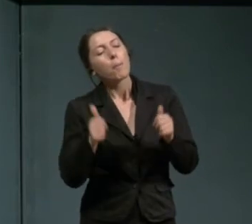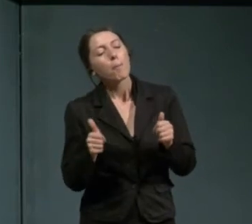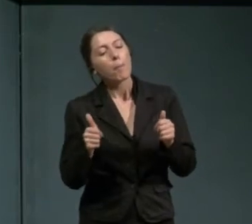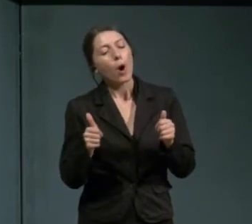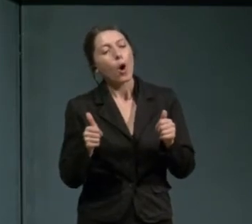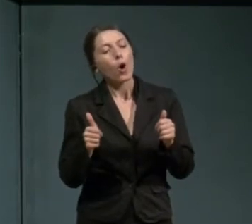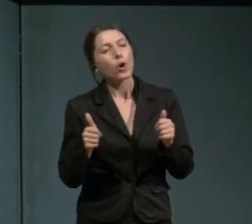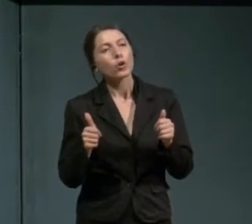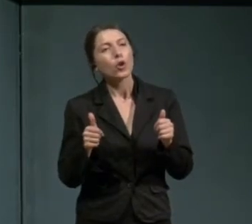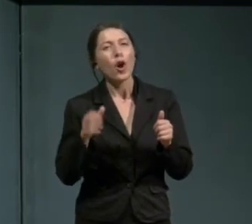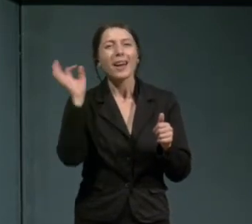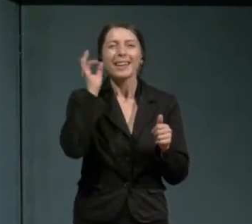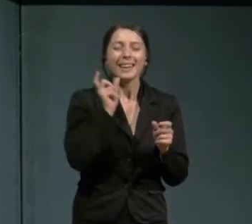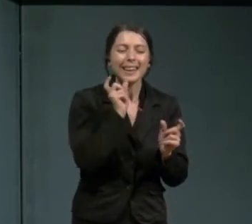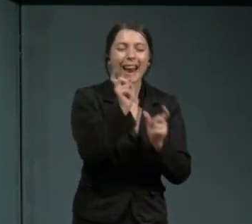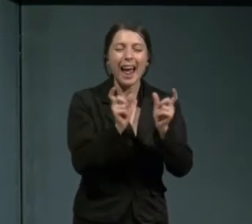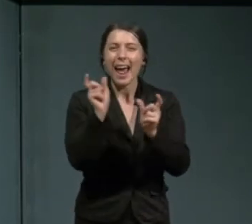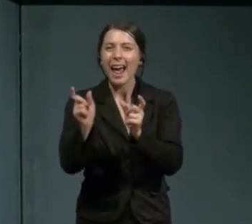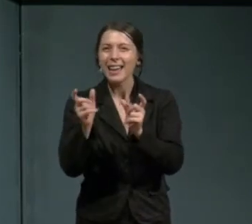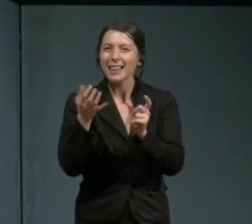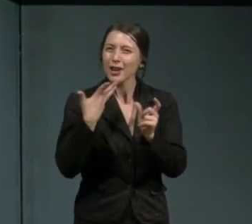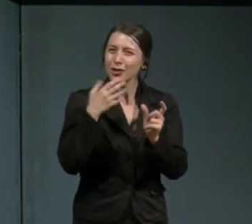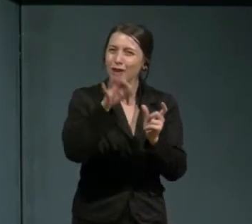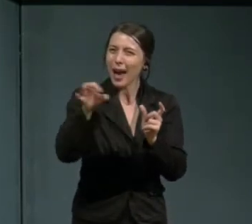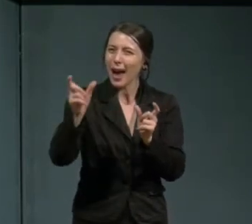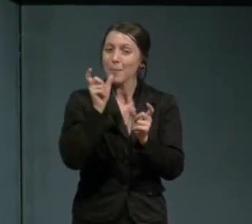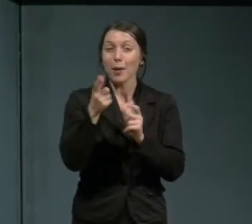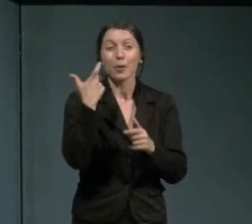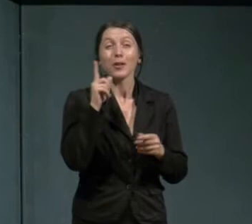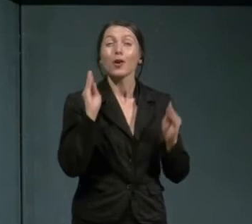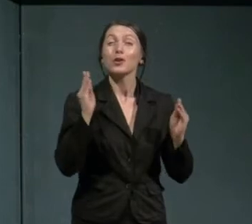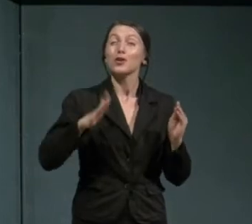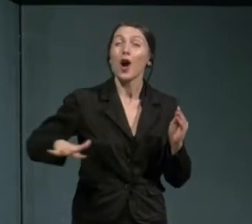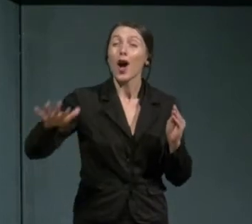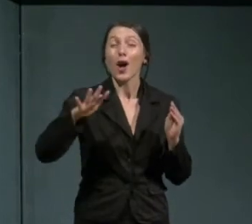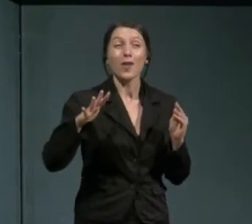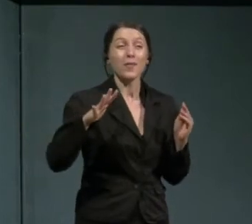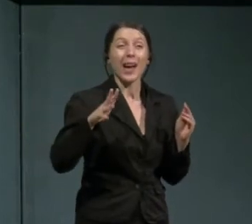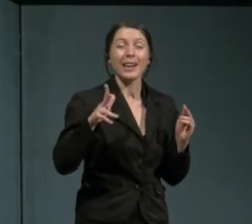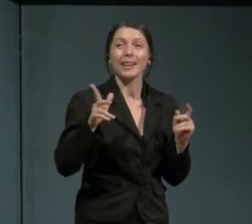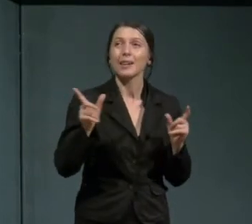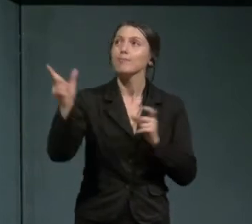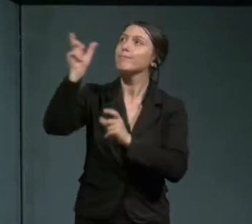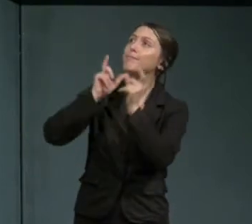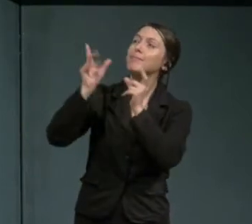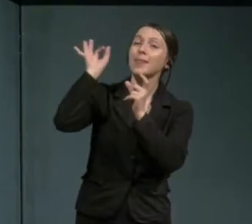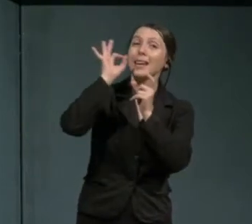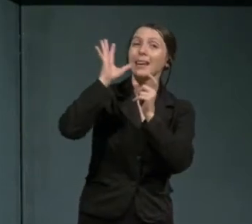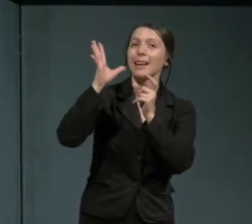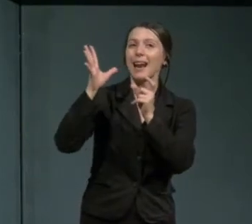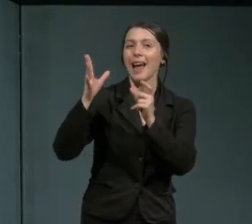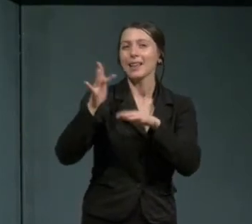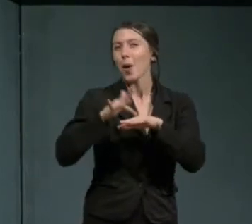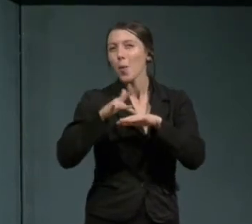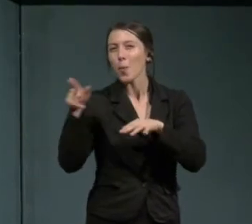propone l'inglese qualche parola in inglese perché chiaramente i giovani recuperano qualche parola qualche